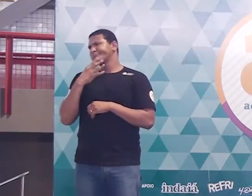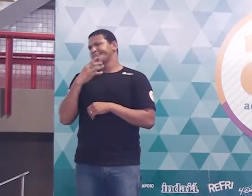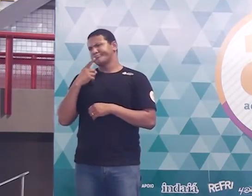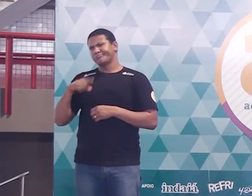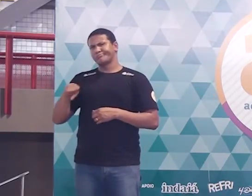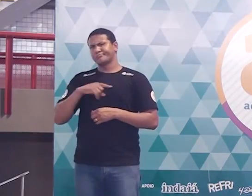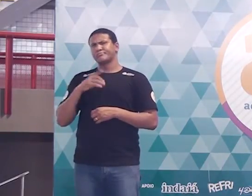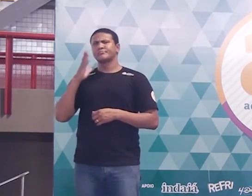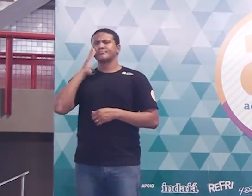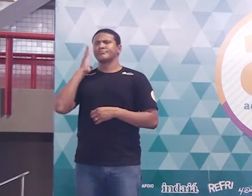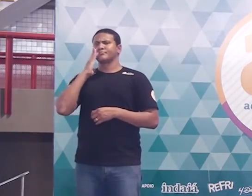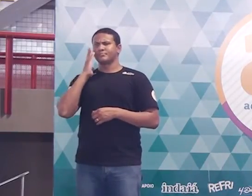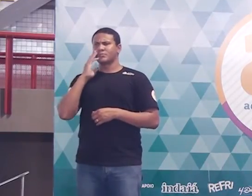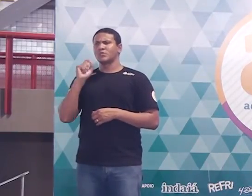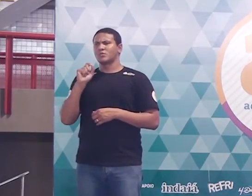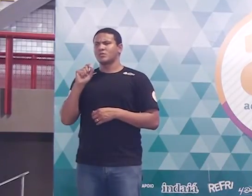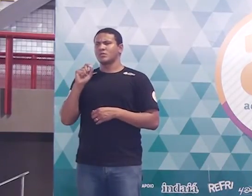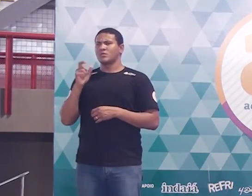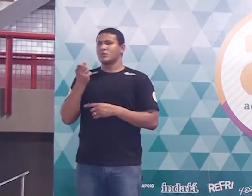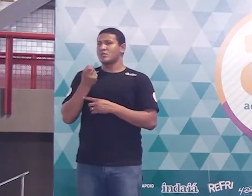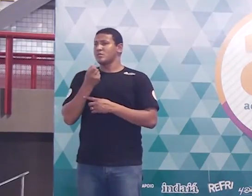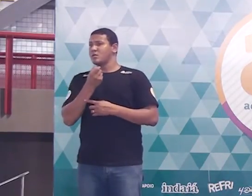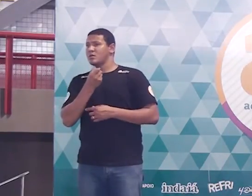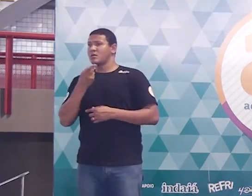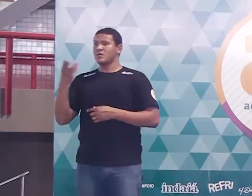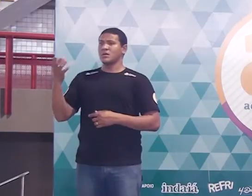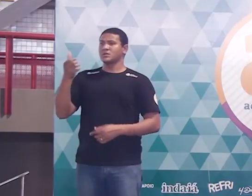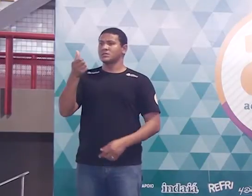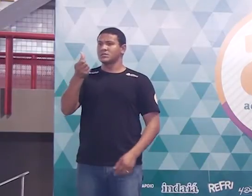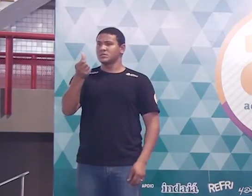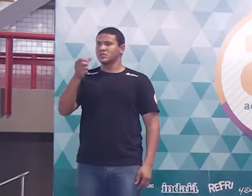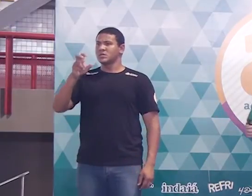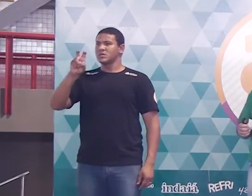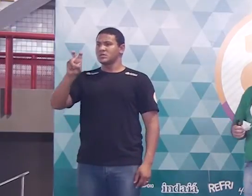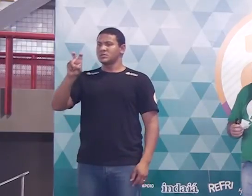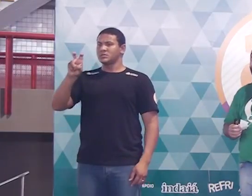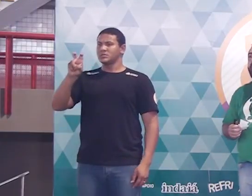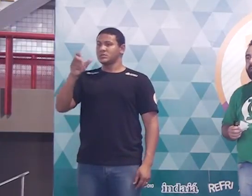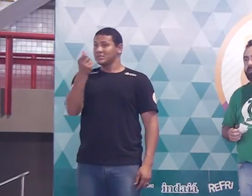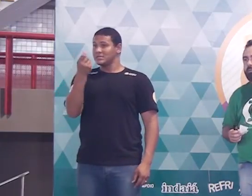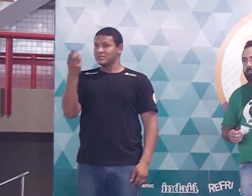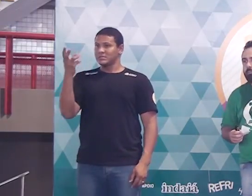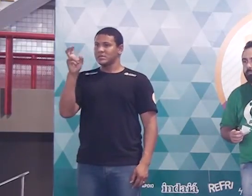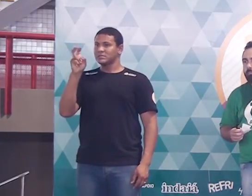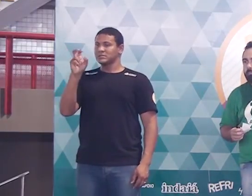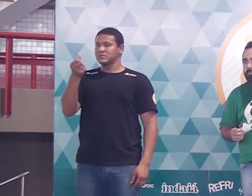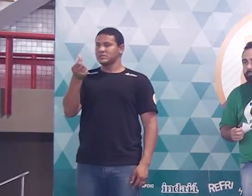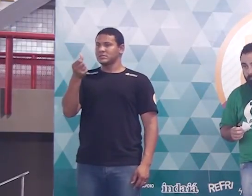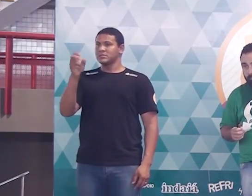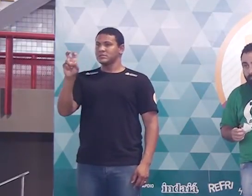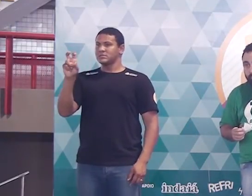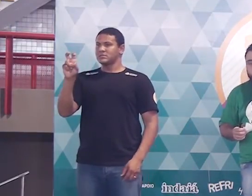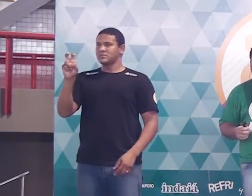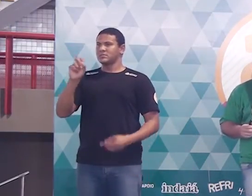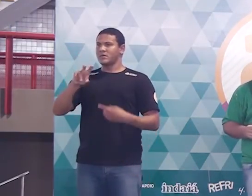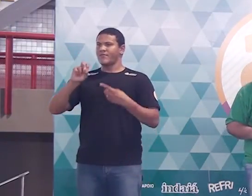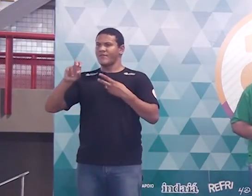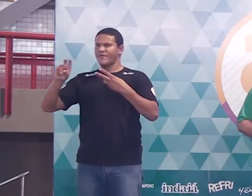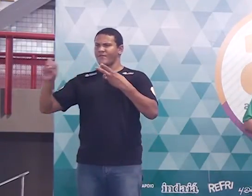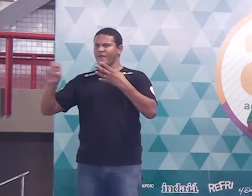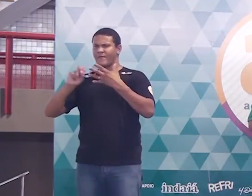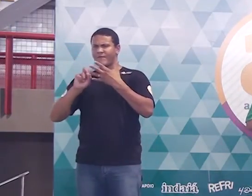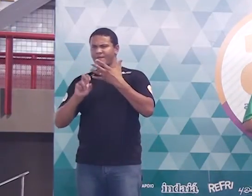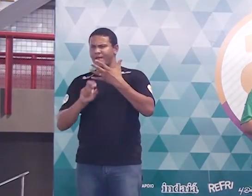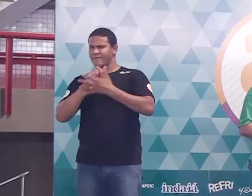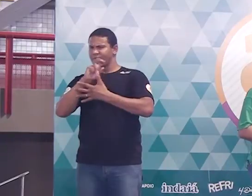conhecido de mais de 65 tipos de vírus diferentes. O